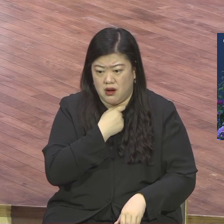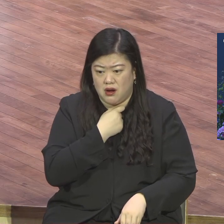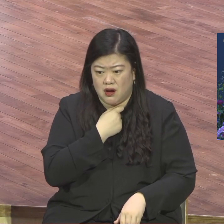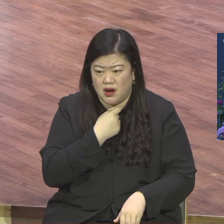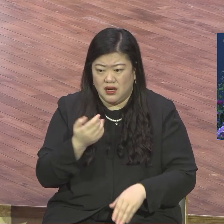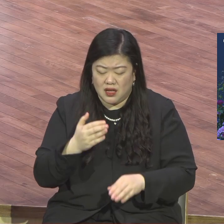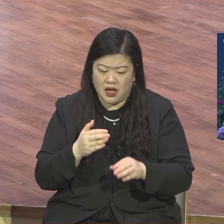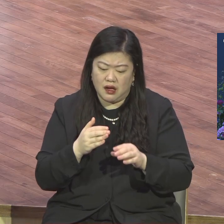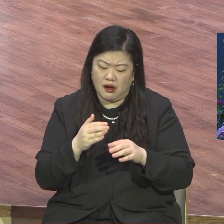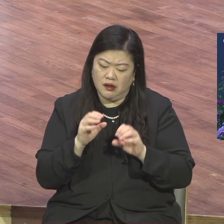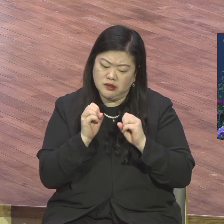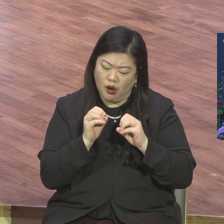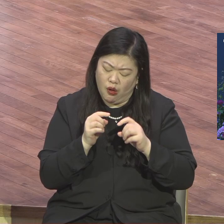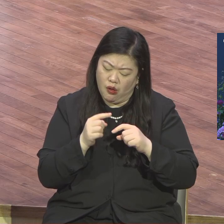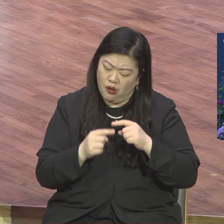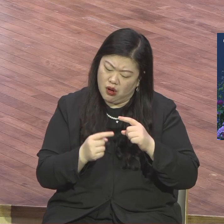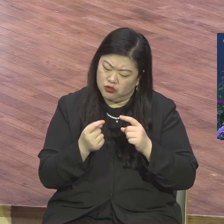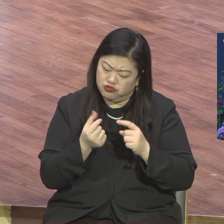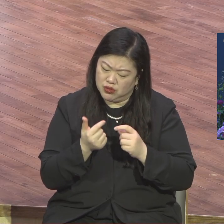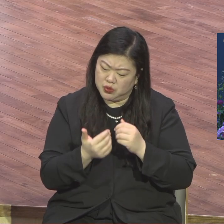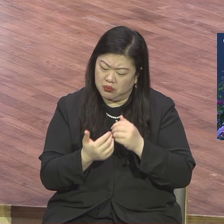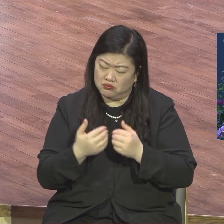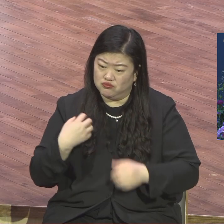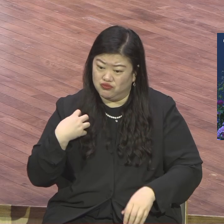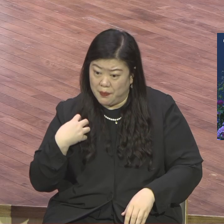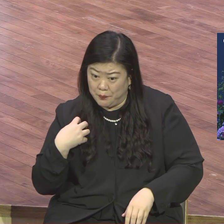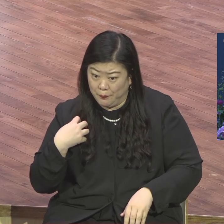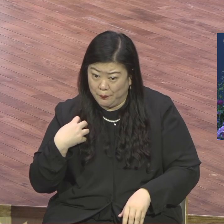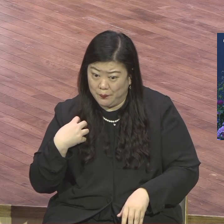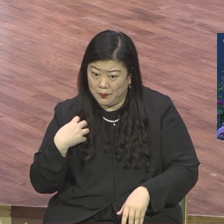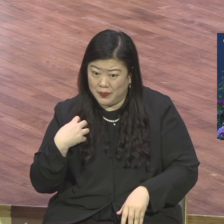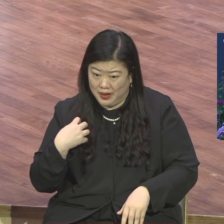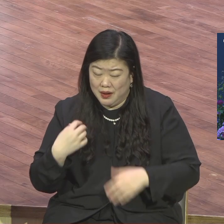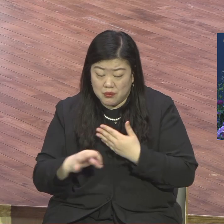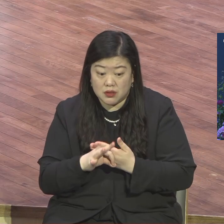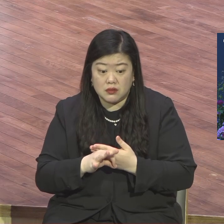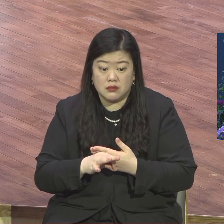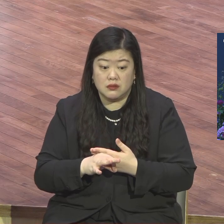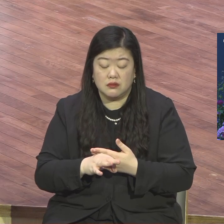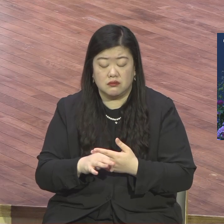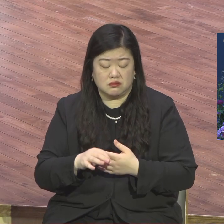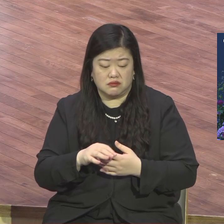이번에 5월 7일 날. 이제 그 토요일인데요. 5월 3시